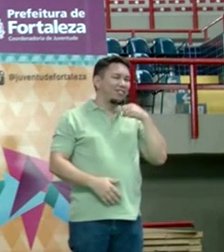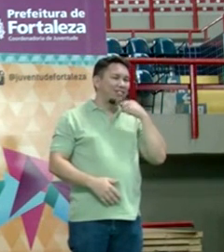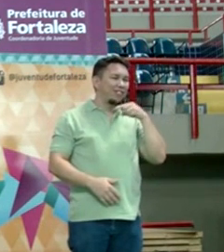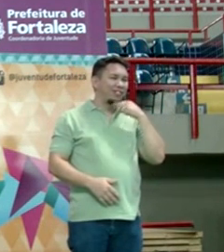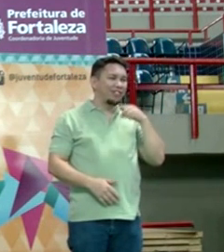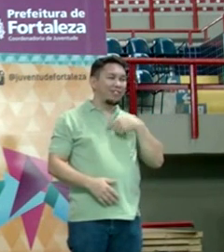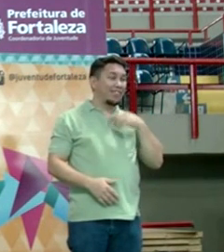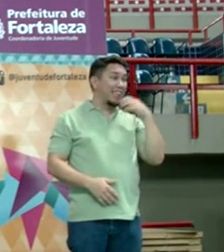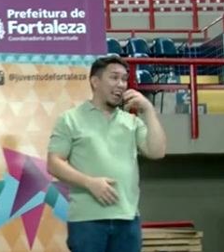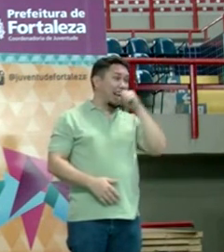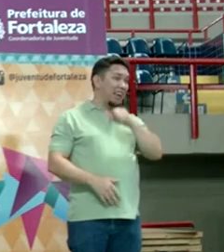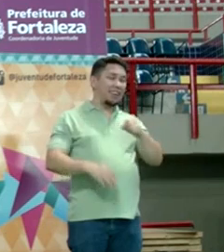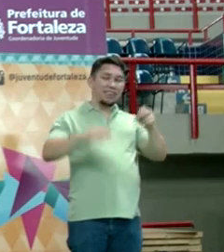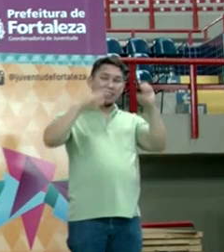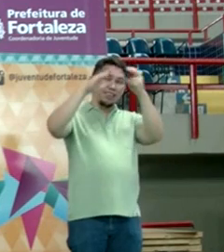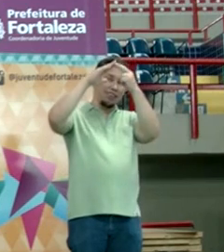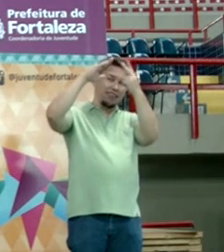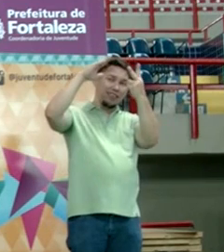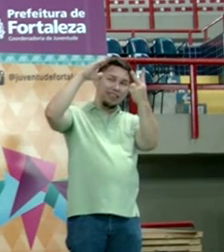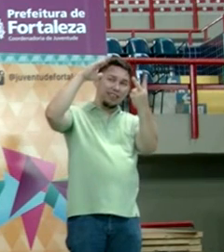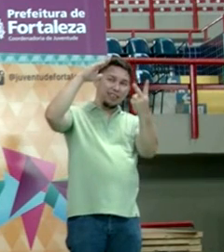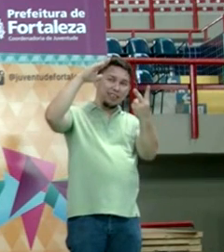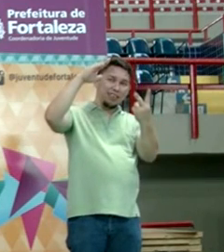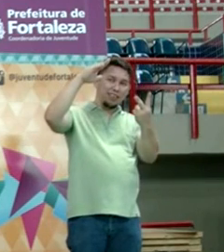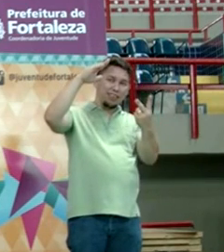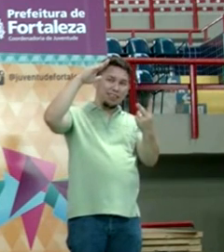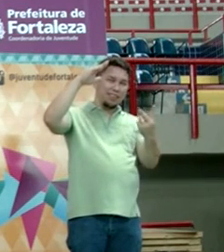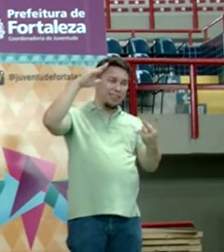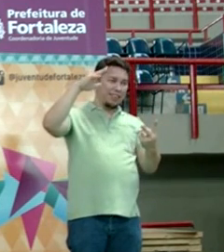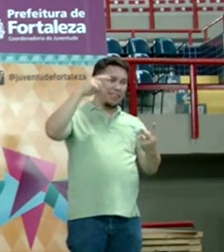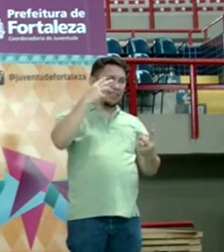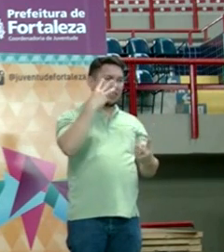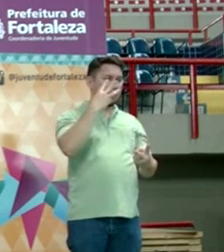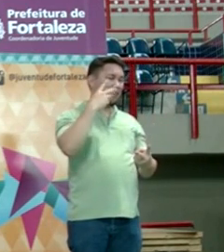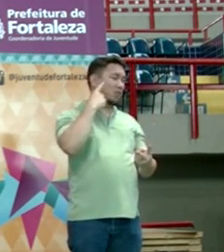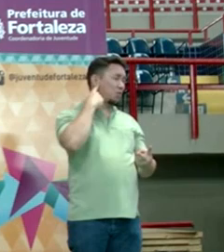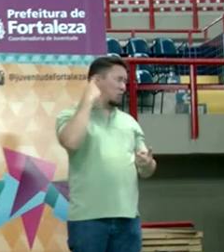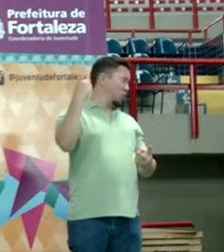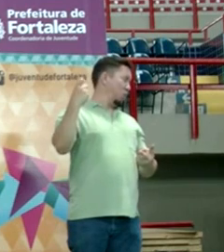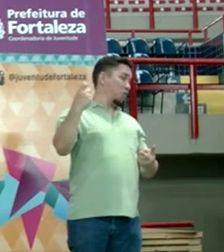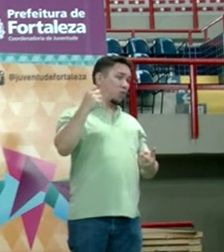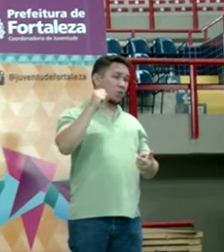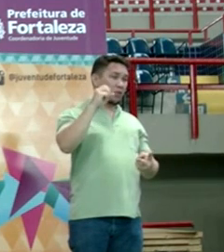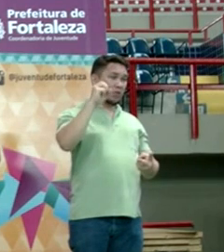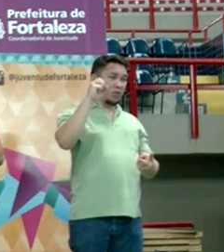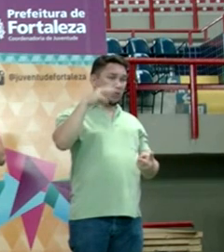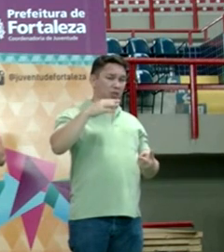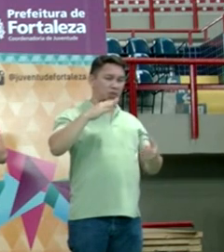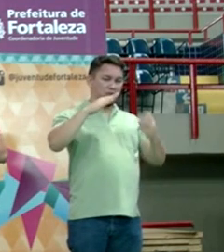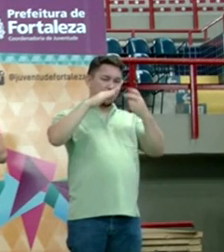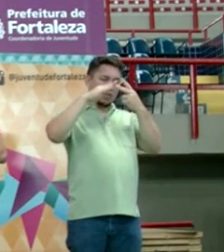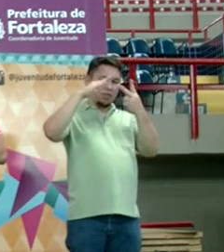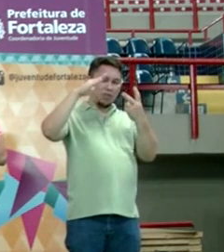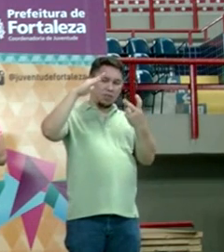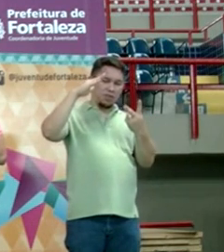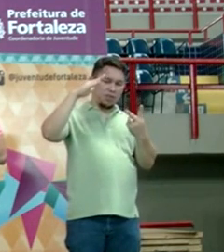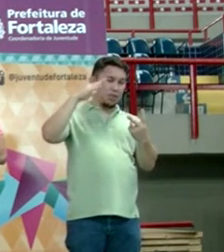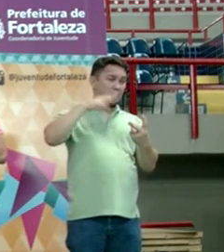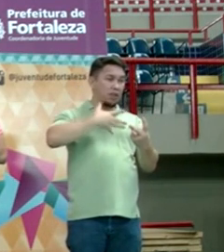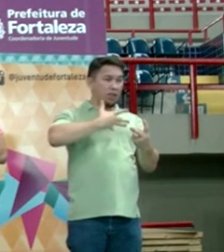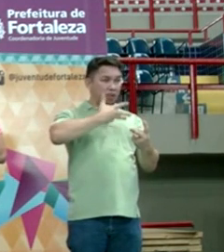Ele caiu tão rápido que ele quebrou a barreira do som 3 vezes. Aí ele bateu o recorde